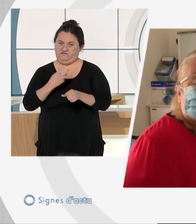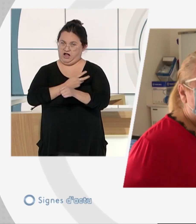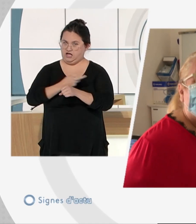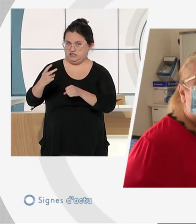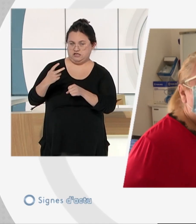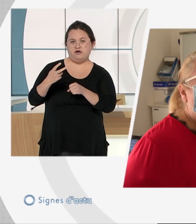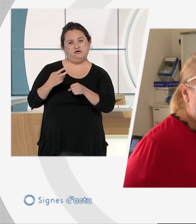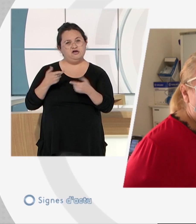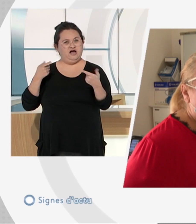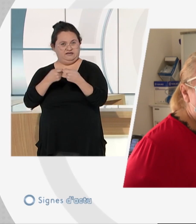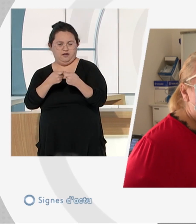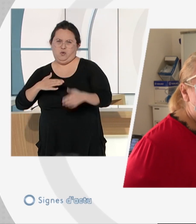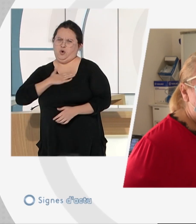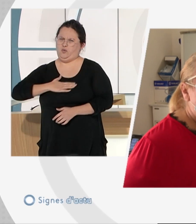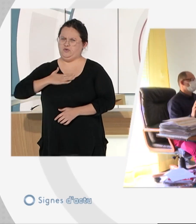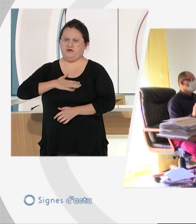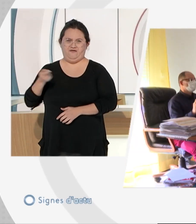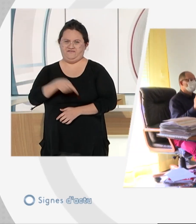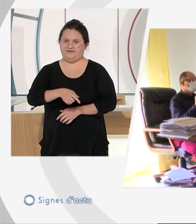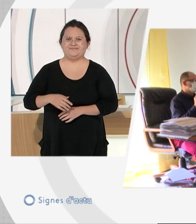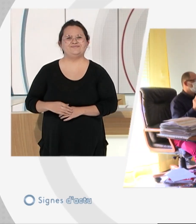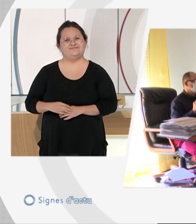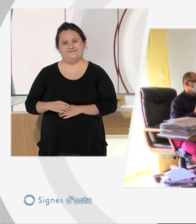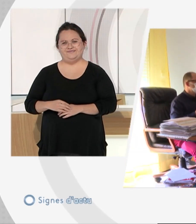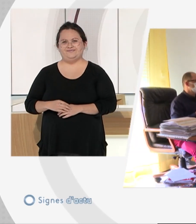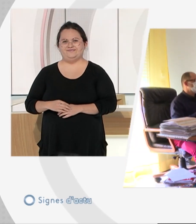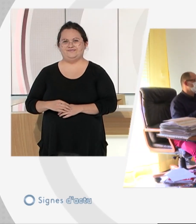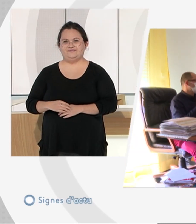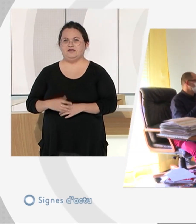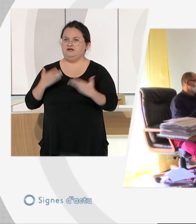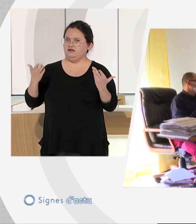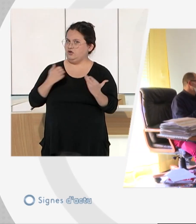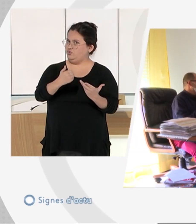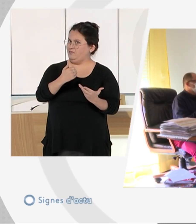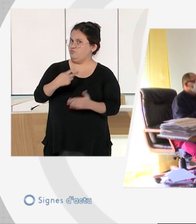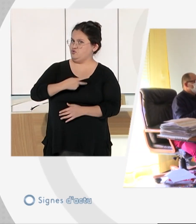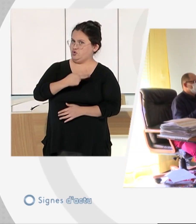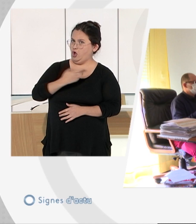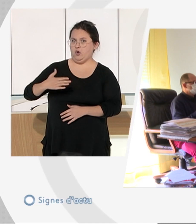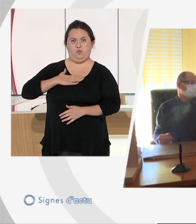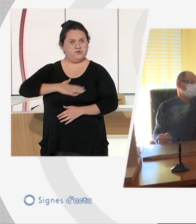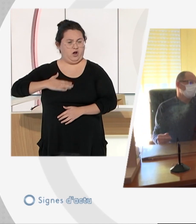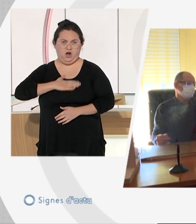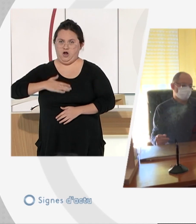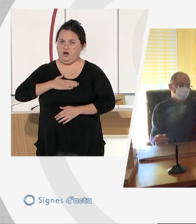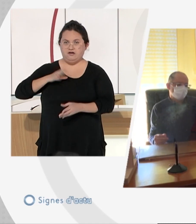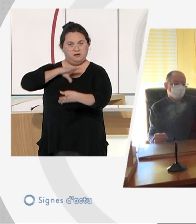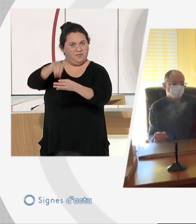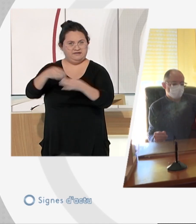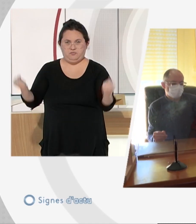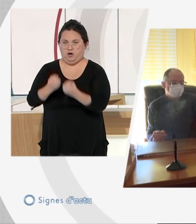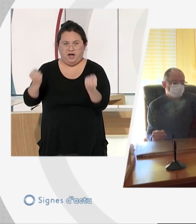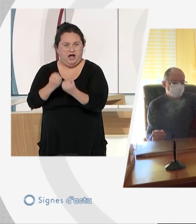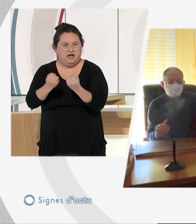et ben, j'étais contente de pouvoir venir, j'ai apprécié. Bref, mal de tête, bref, syndrome Satisfait grippal aussi son avec médecin d'avoir un rôle à jouer dans la l'un,